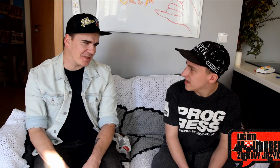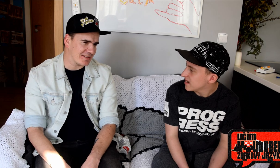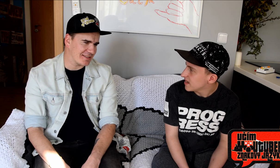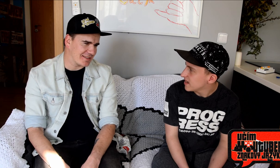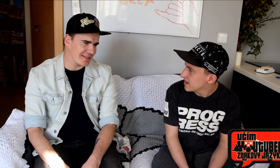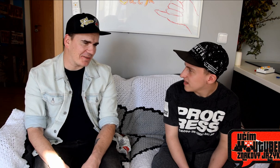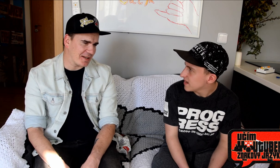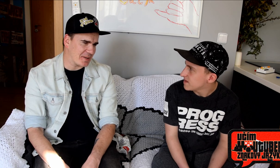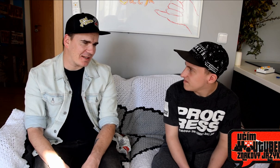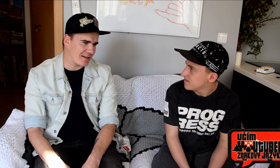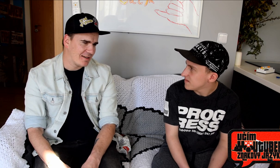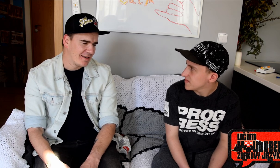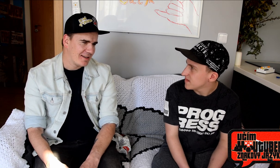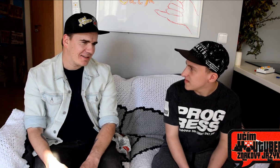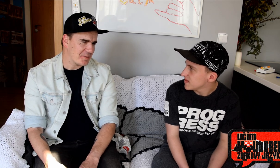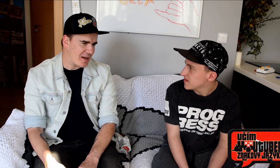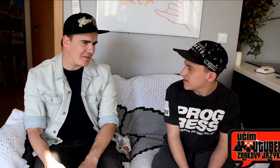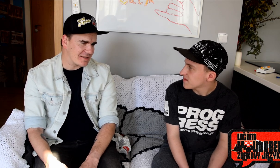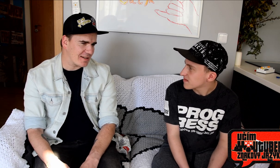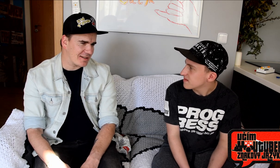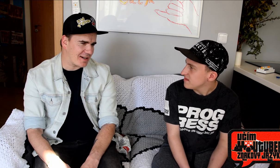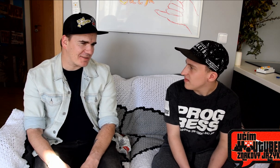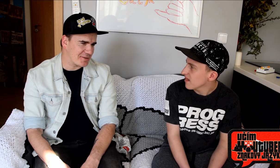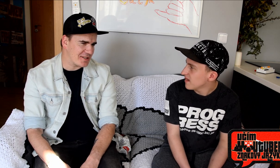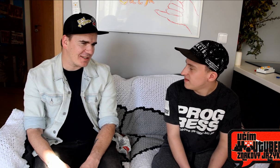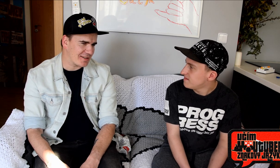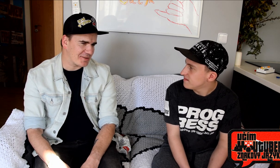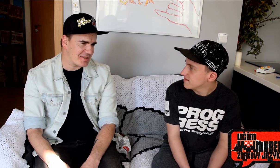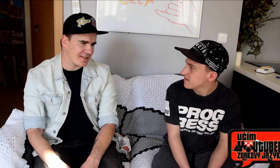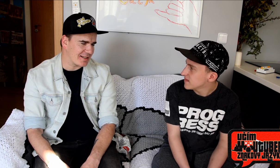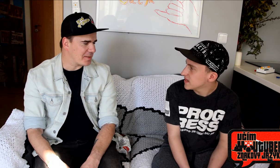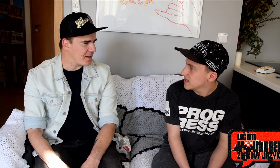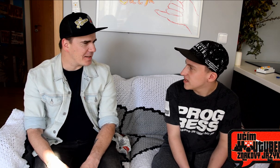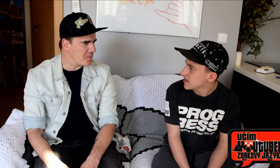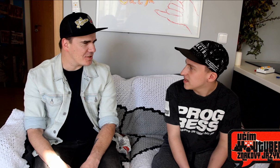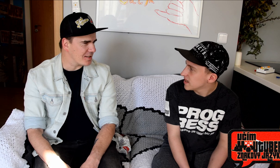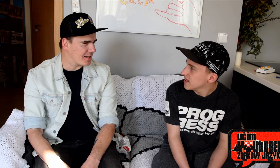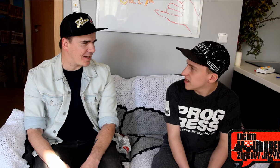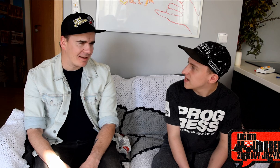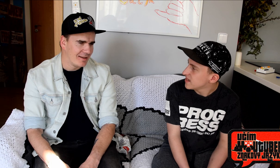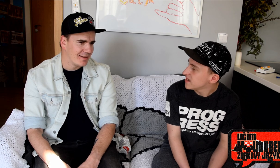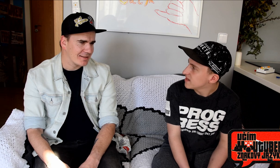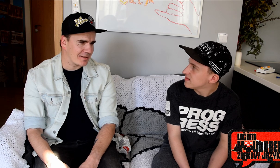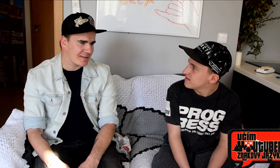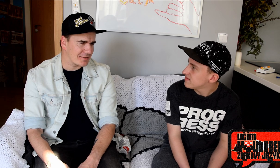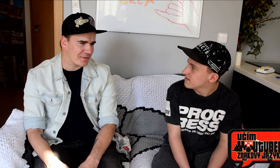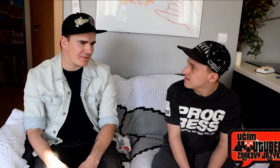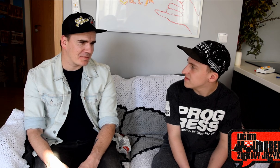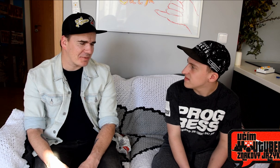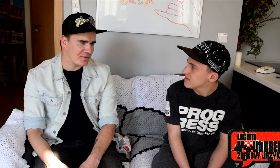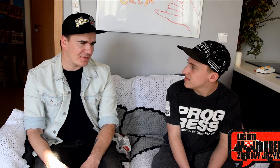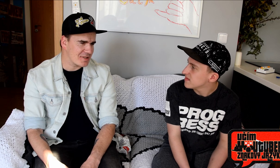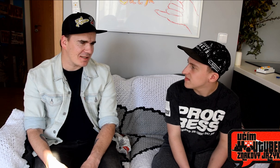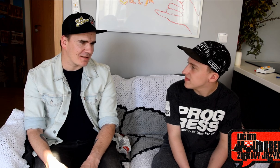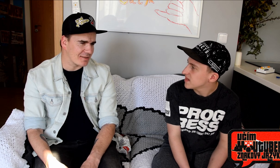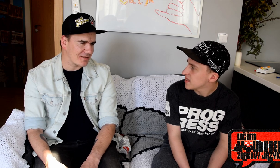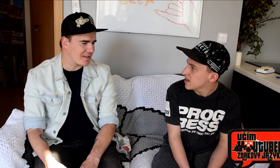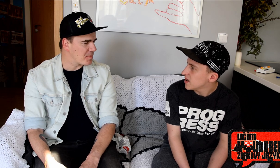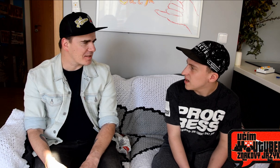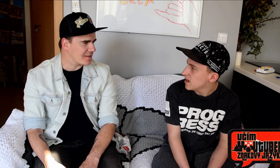udělat takovýhle mejdan je dobrá věc, až skončí tato pandemie šílená, tak se na to budu soustředit, no, to se tě pak, když tak já